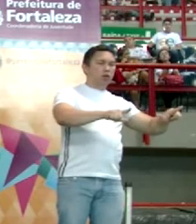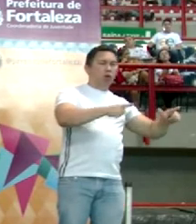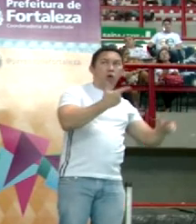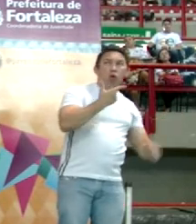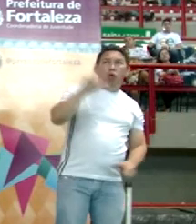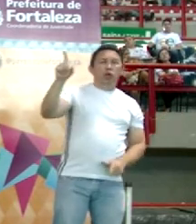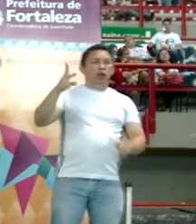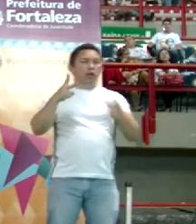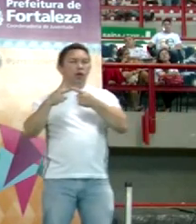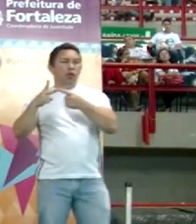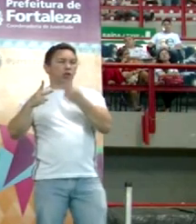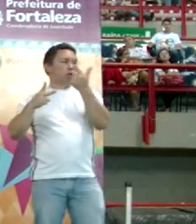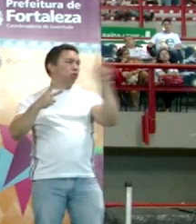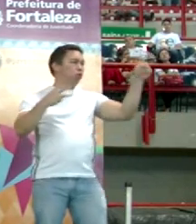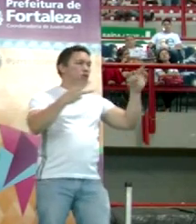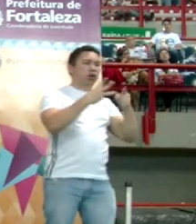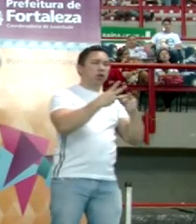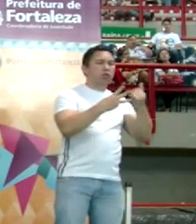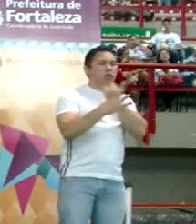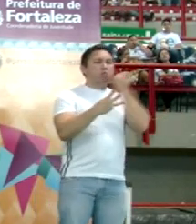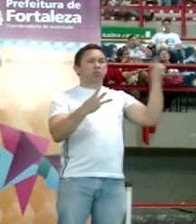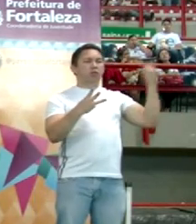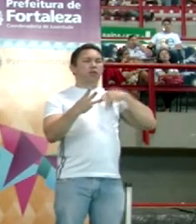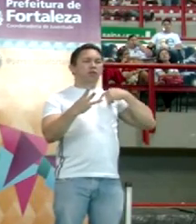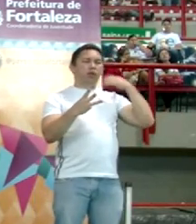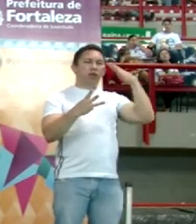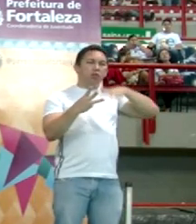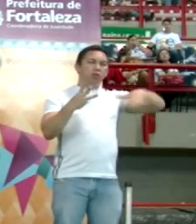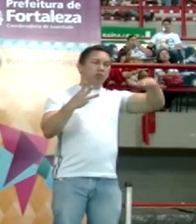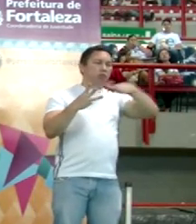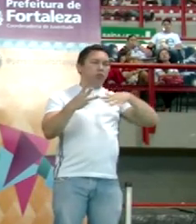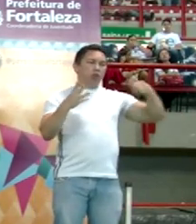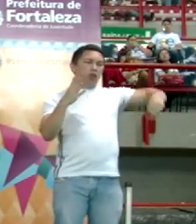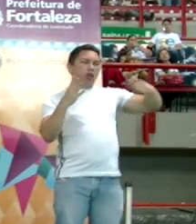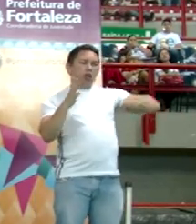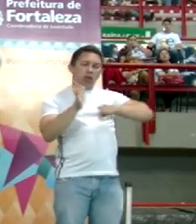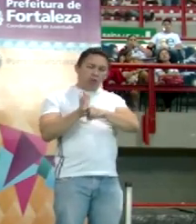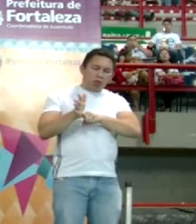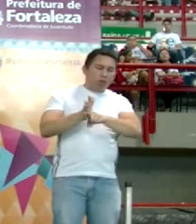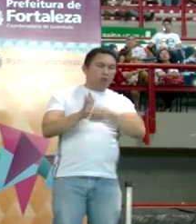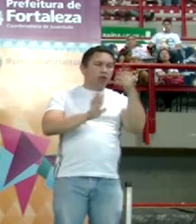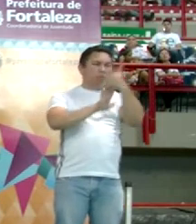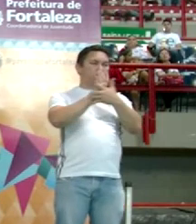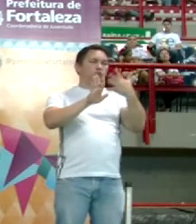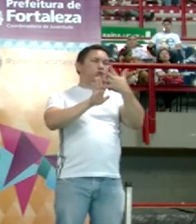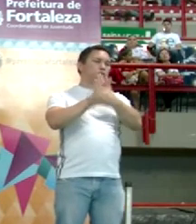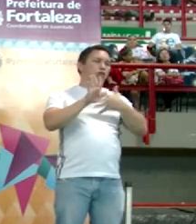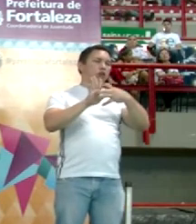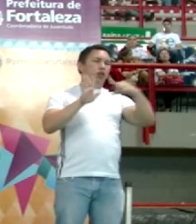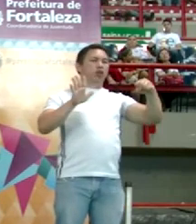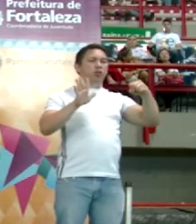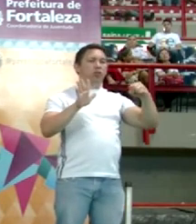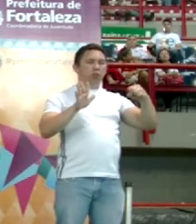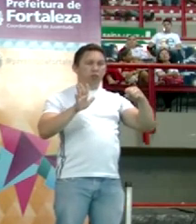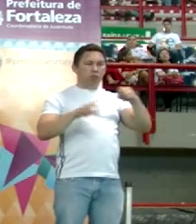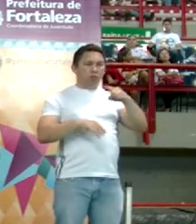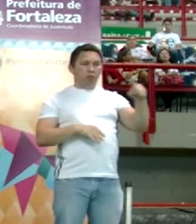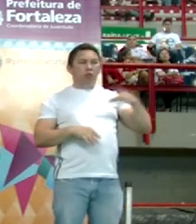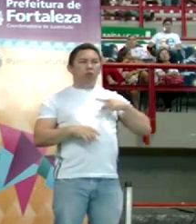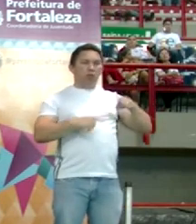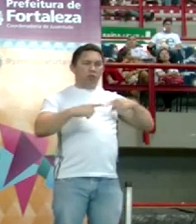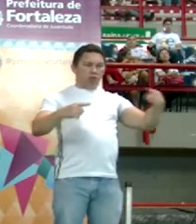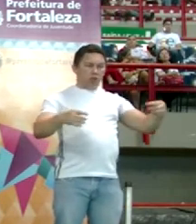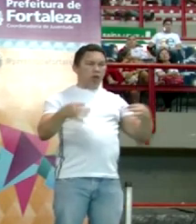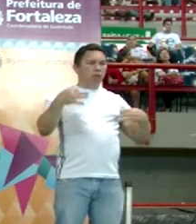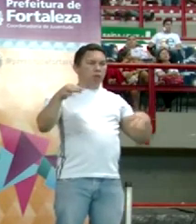dessa outra função da linguagem? Vai depender da perspectiva de análise que você tem. Foi bem? Você está com a apostila